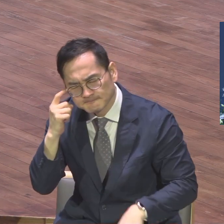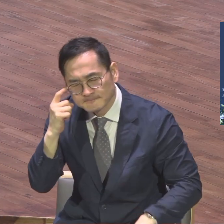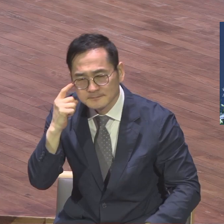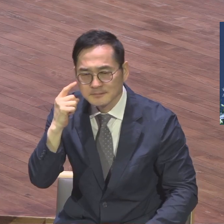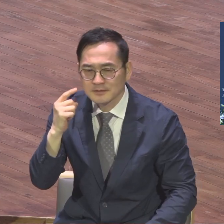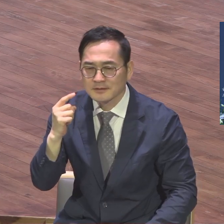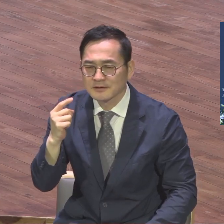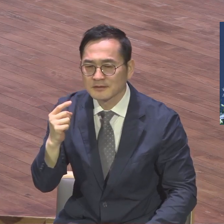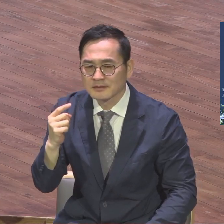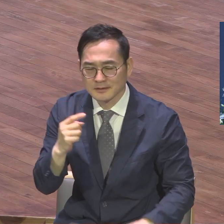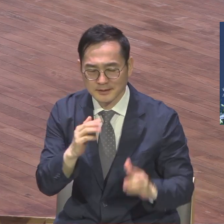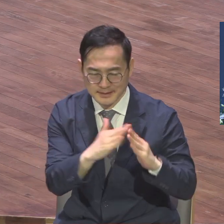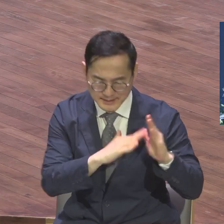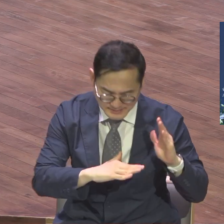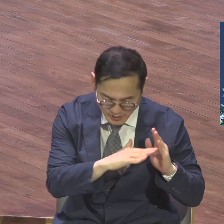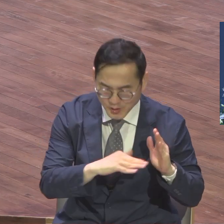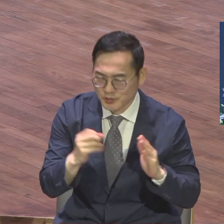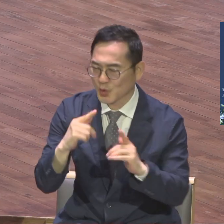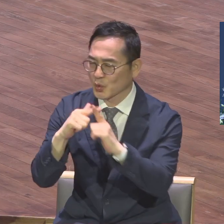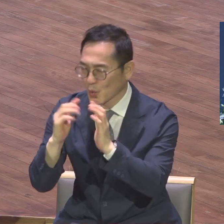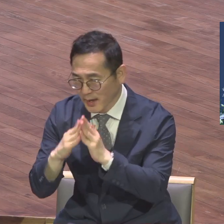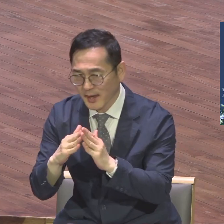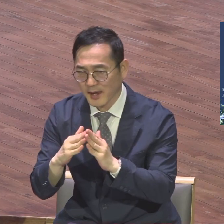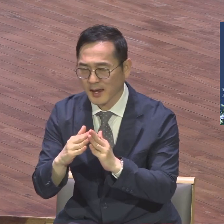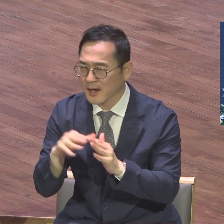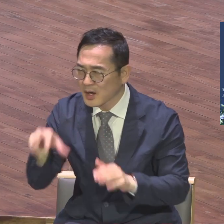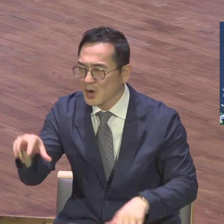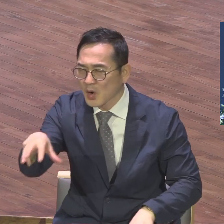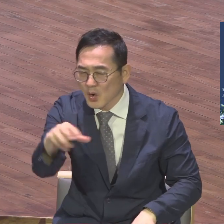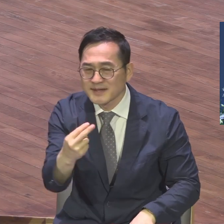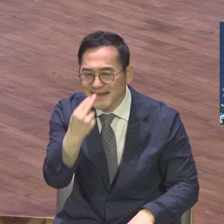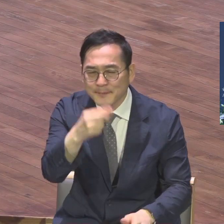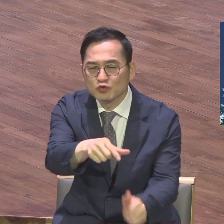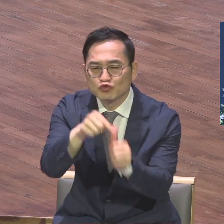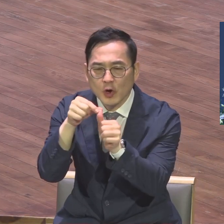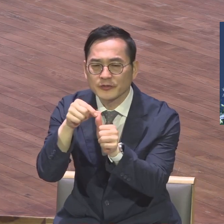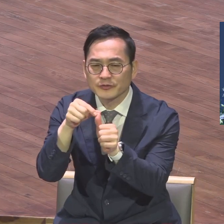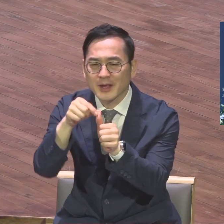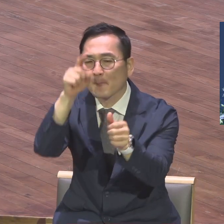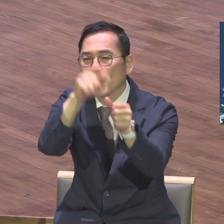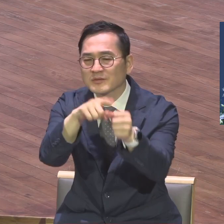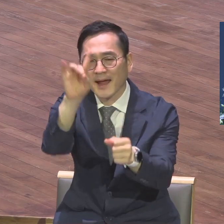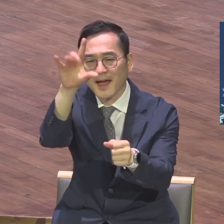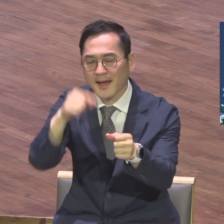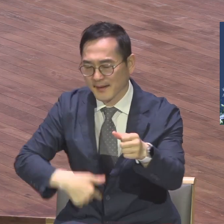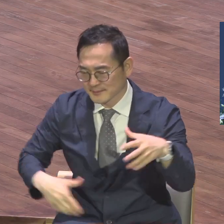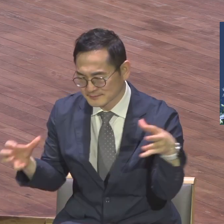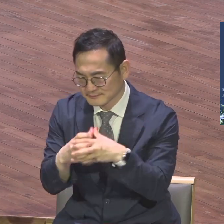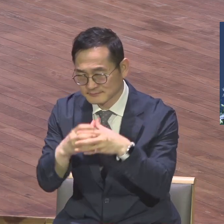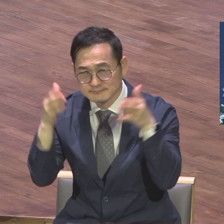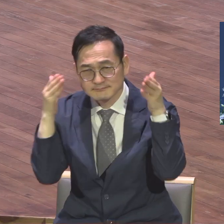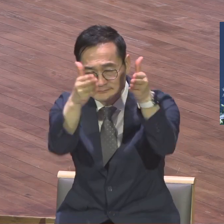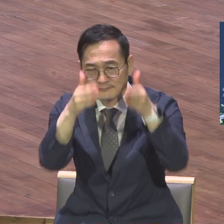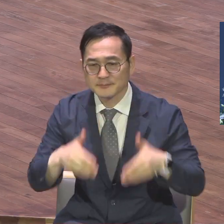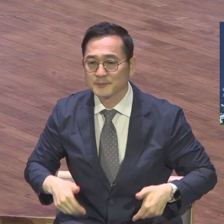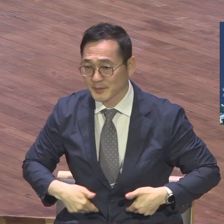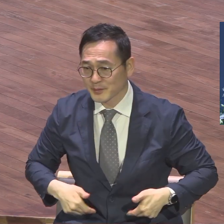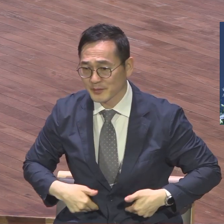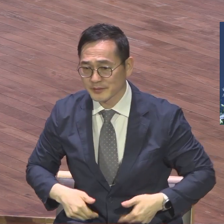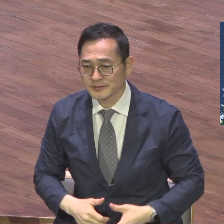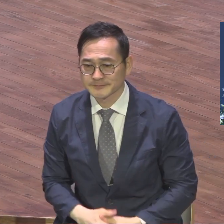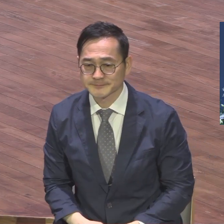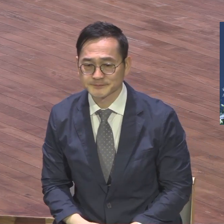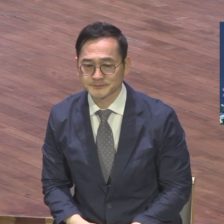가정에서도 교회 안에서도 어디를 가든지 생명 살리는 복음적 선택을 해야 됩니다. 내가 하는 이